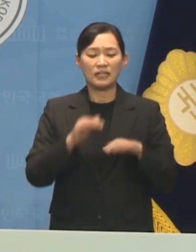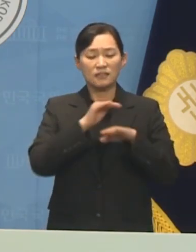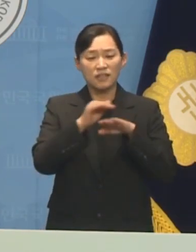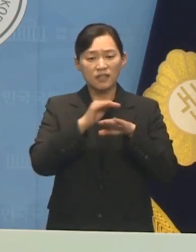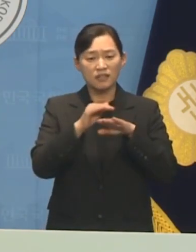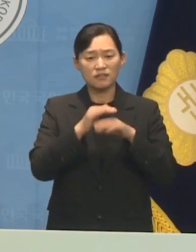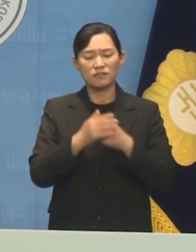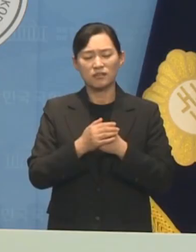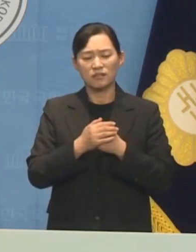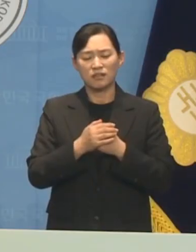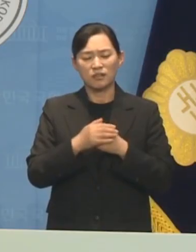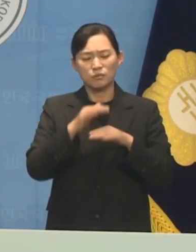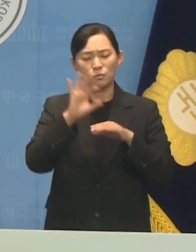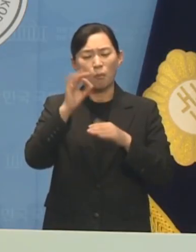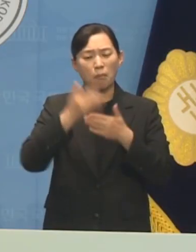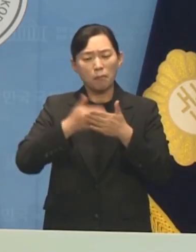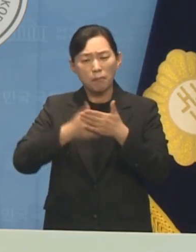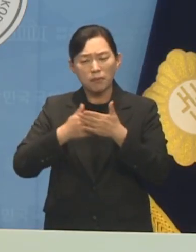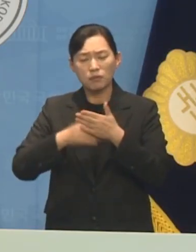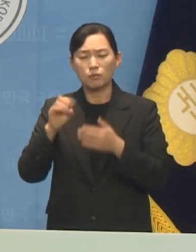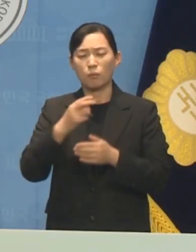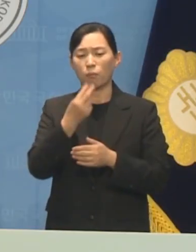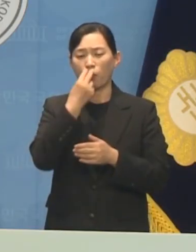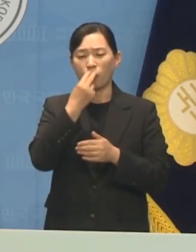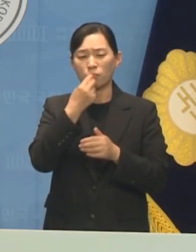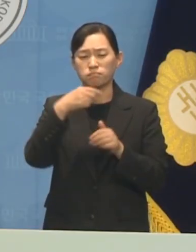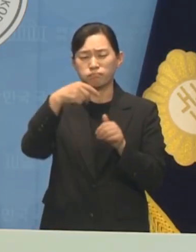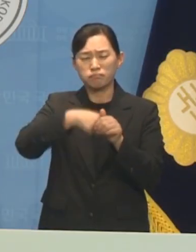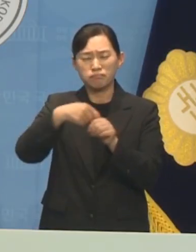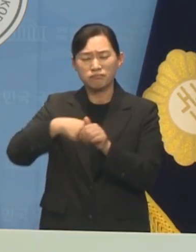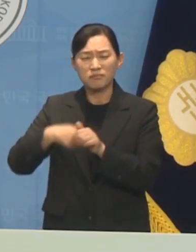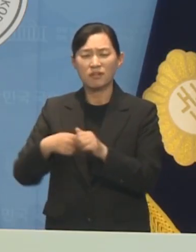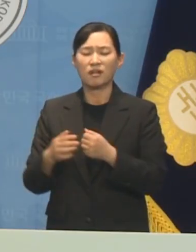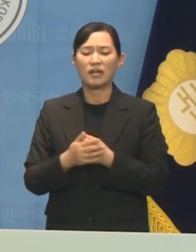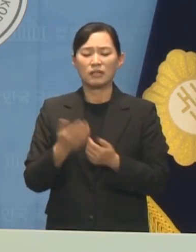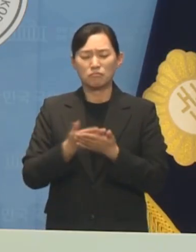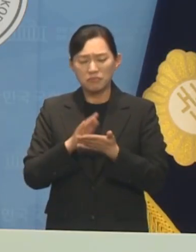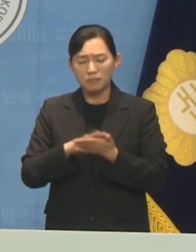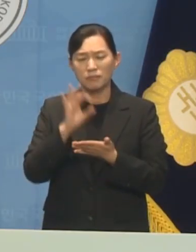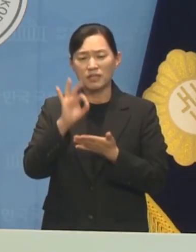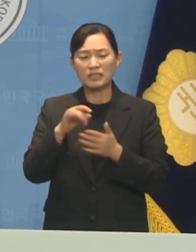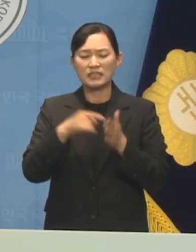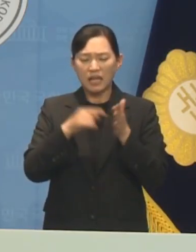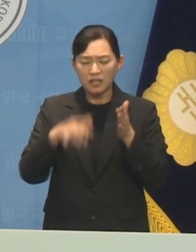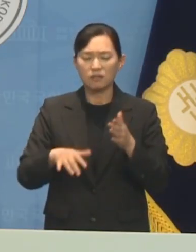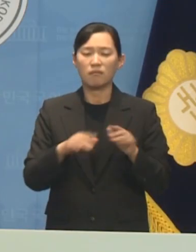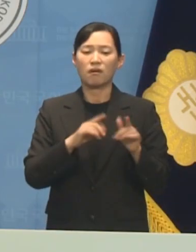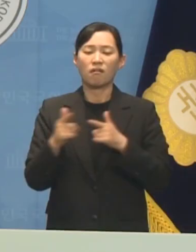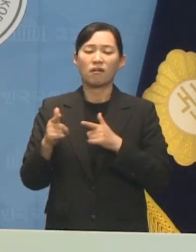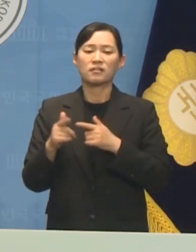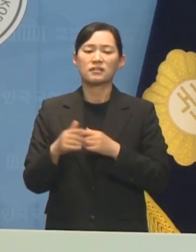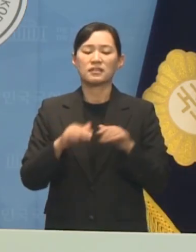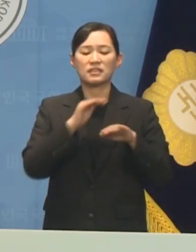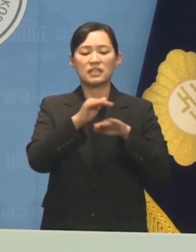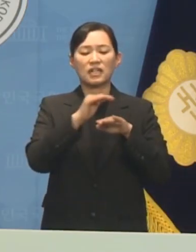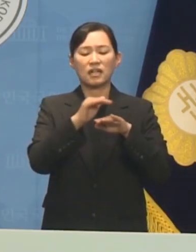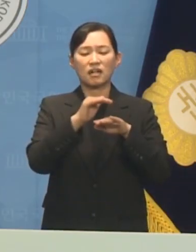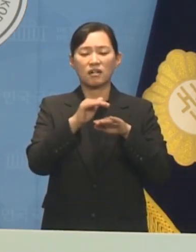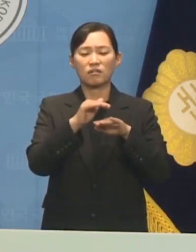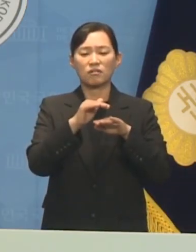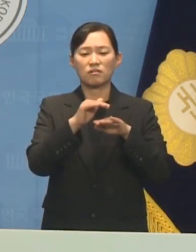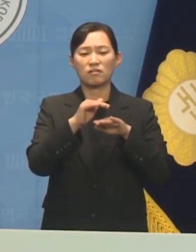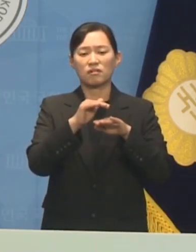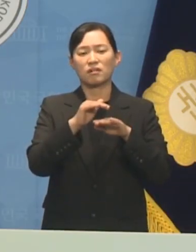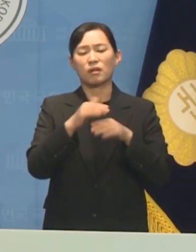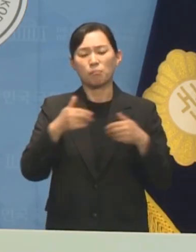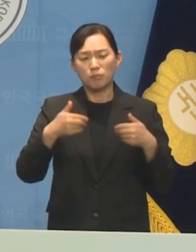차량의 감가 상각비는 물론 보험료, 각종 정비 비용, 그리고 세금에 이르기까지 차량